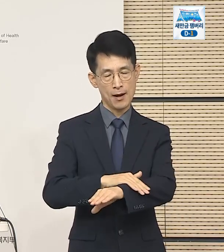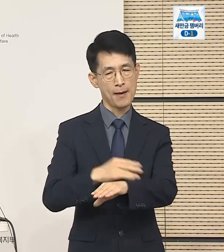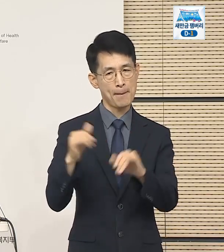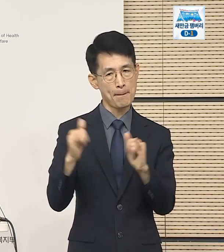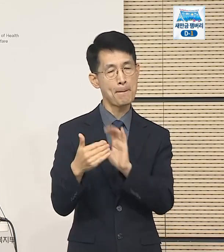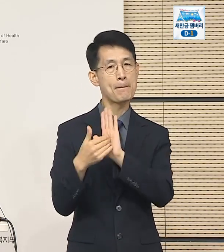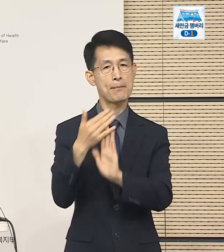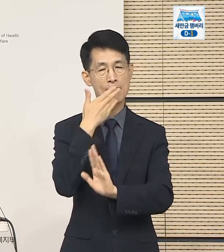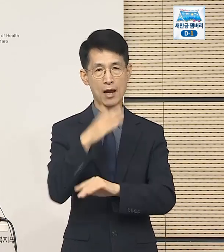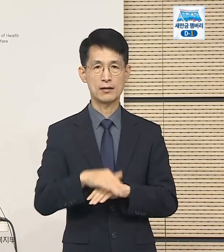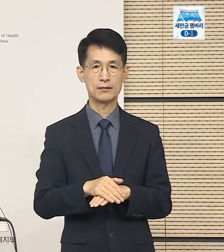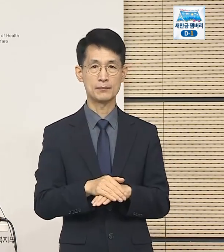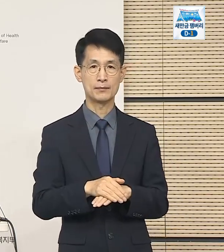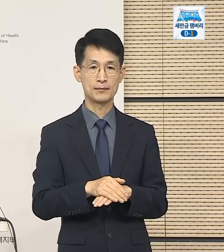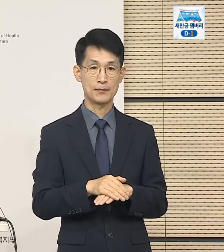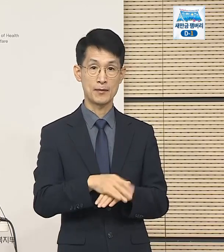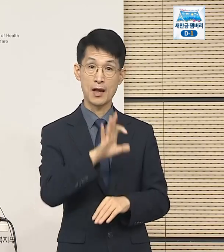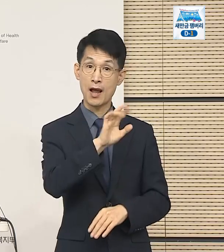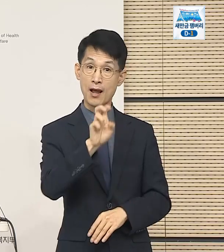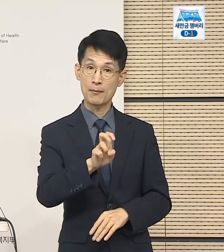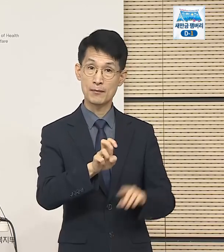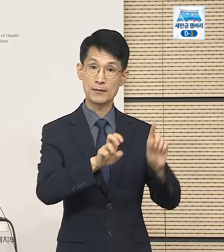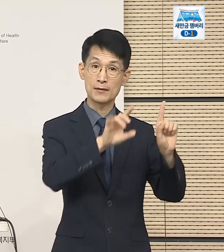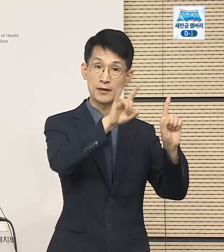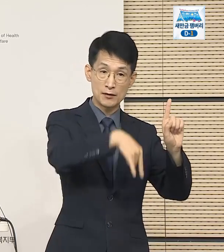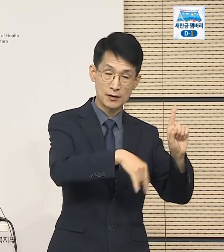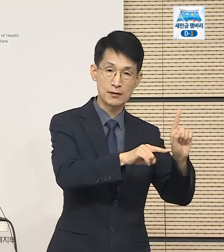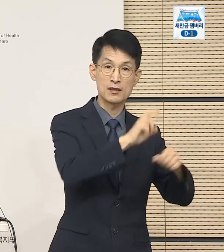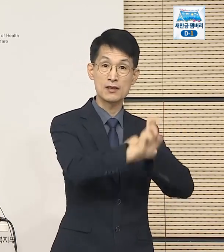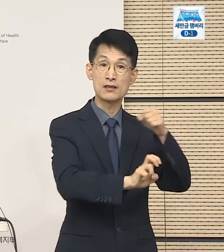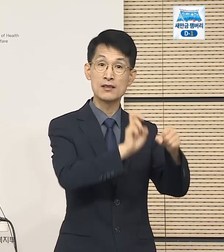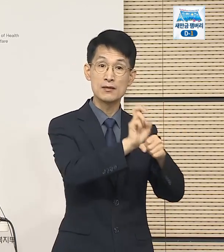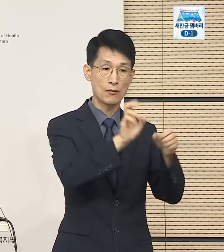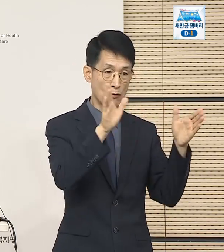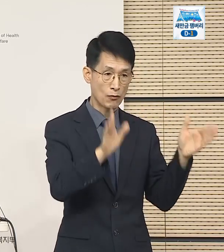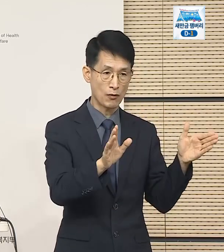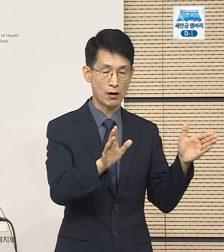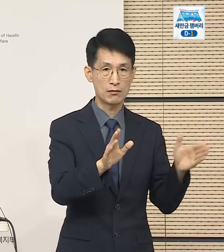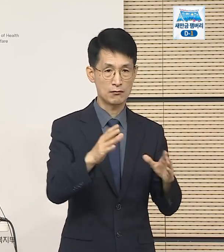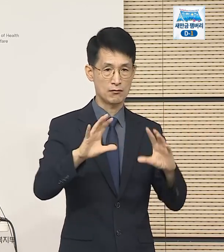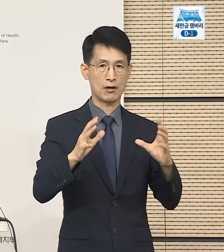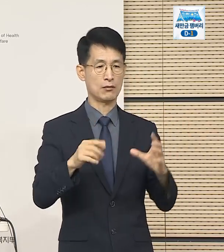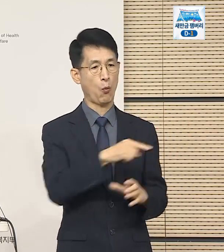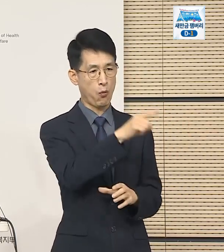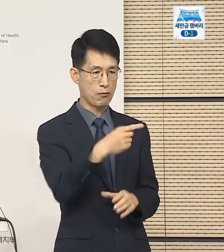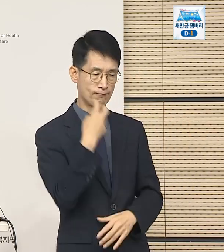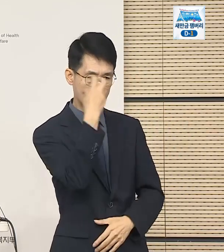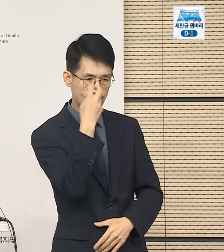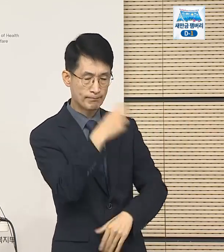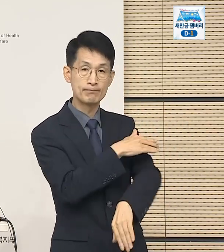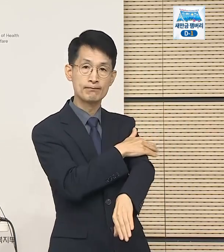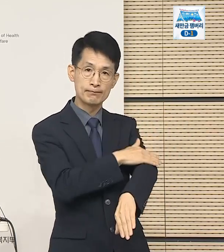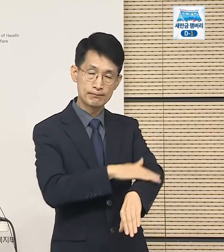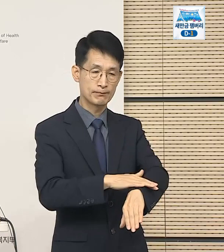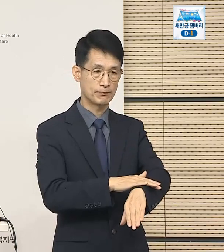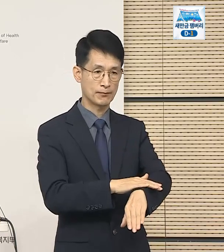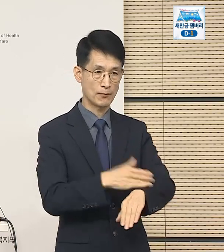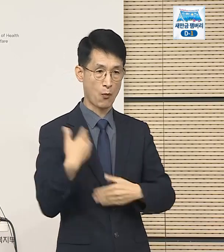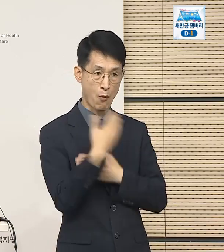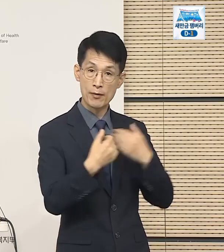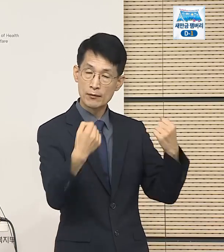사망원인 1위인 암에 대해서는 지난 20년간 국가적으로 관리 체계를 잘 만들어서 우리 국민의